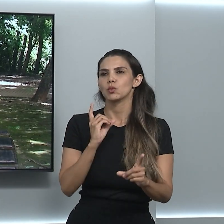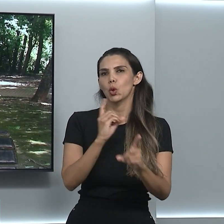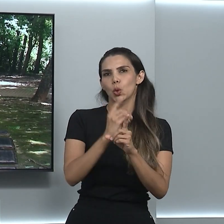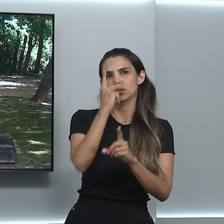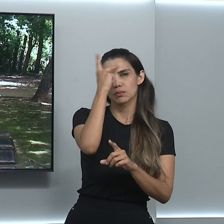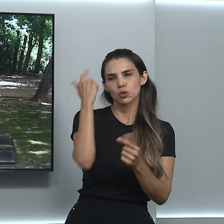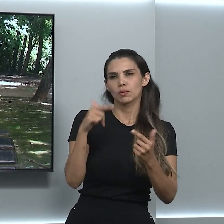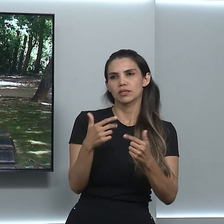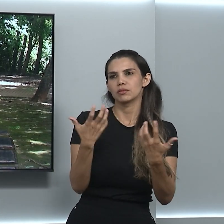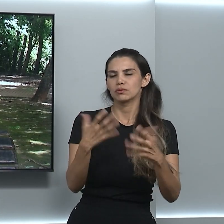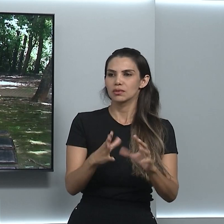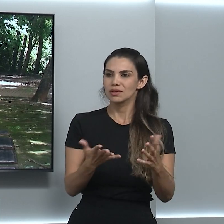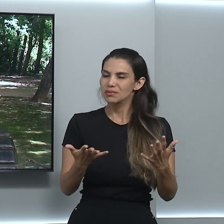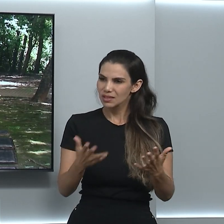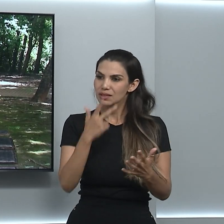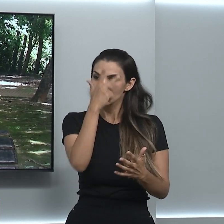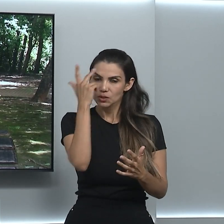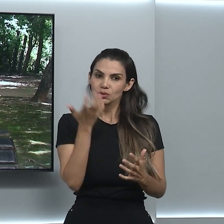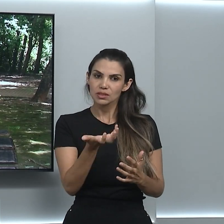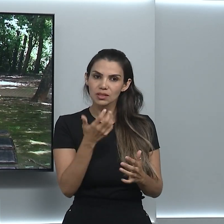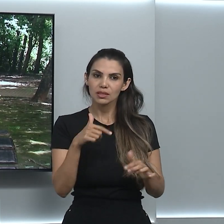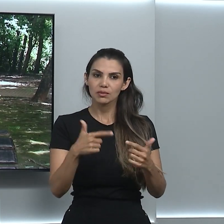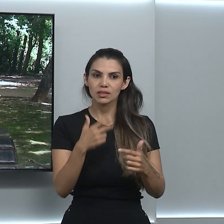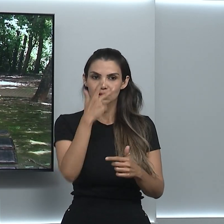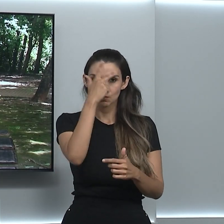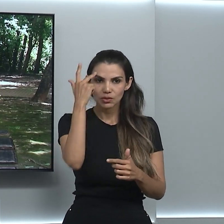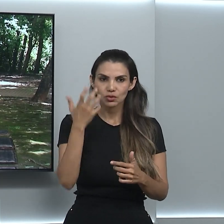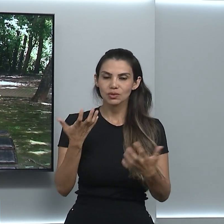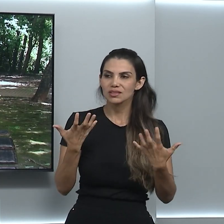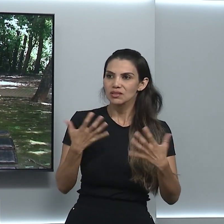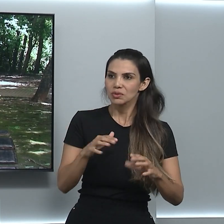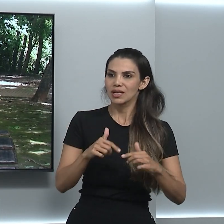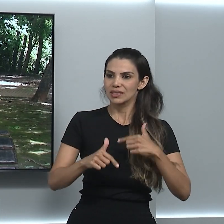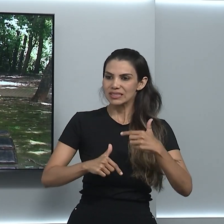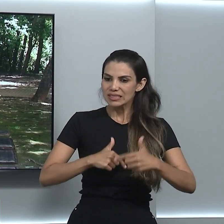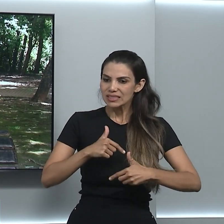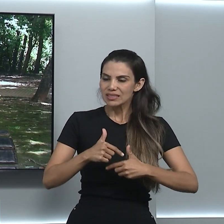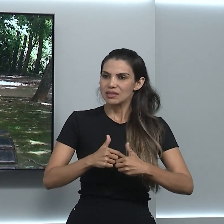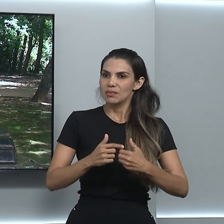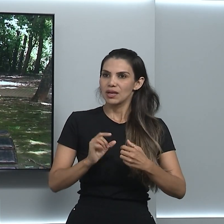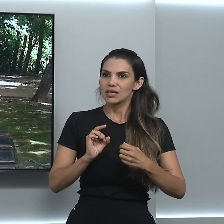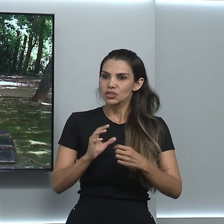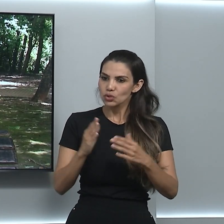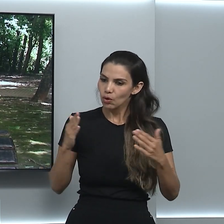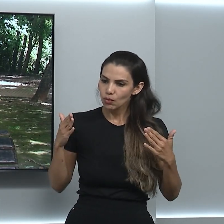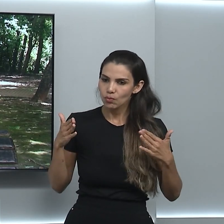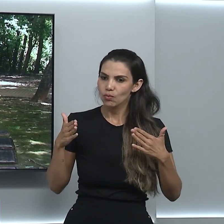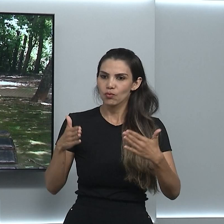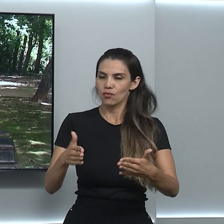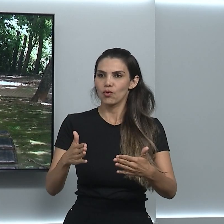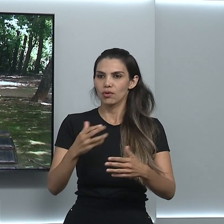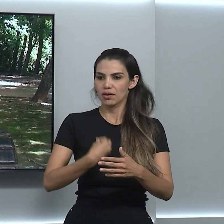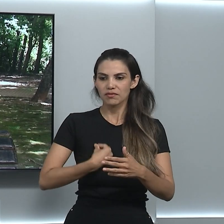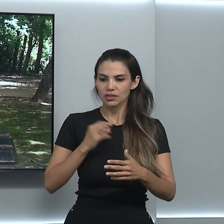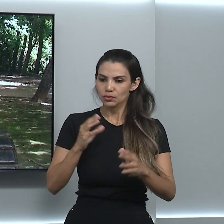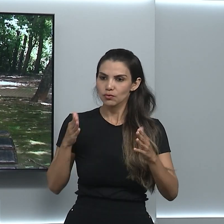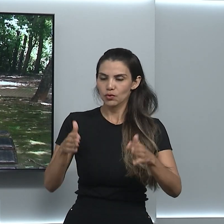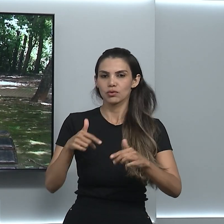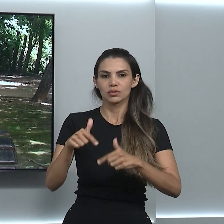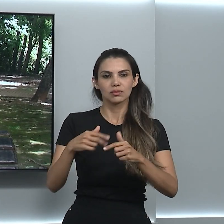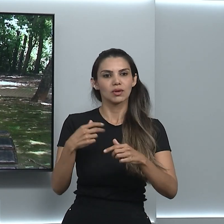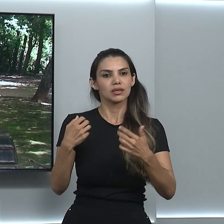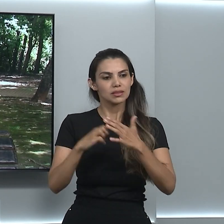eles não querem. Não é que eles não querem trabalhar, eles não querem trabalhar nessas condições. E se as empresas não se ajustarem, se as empresas